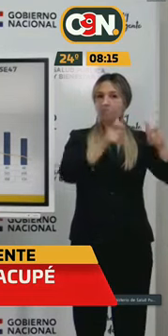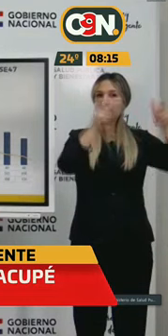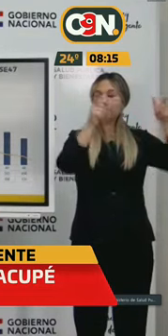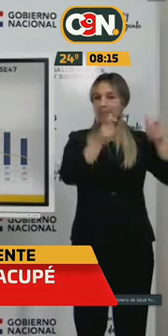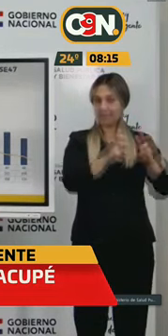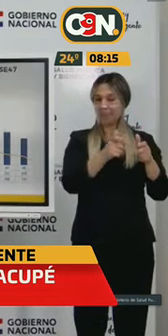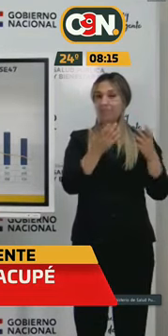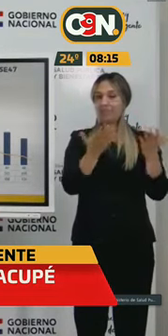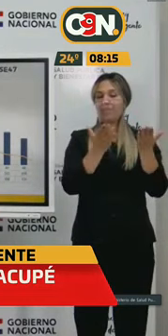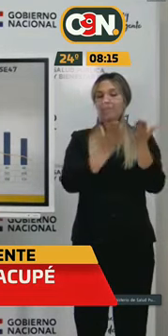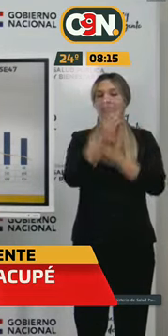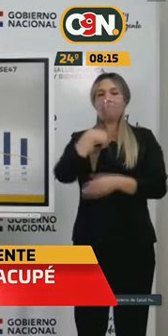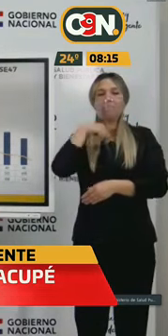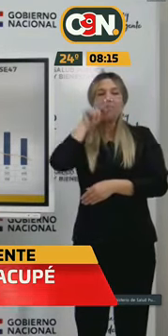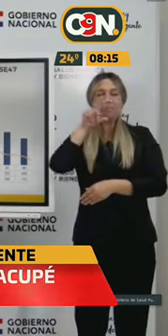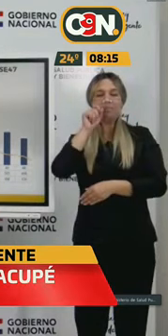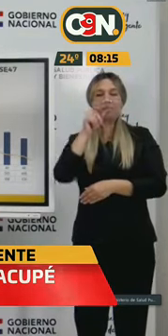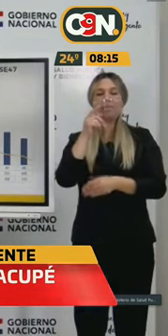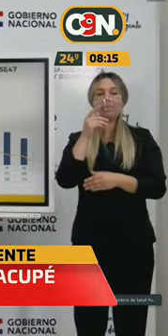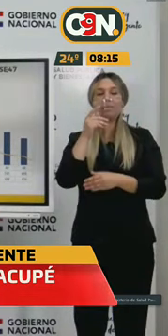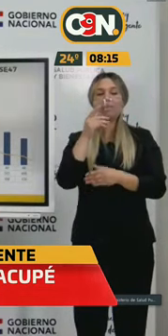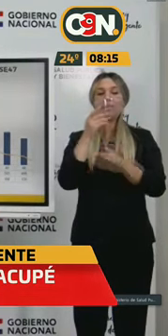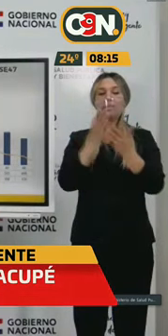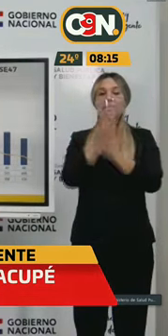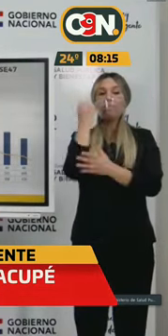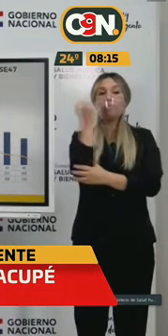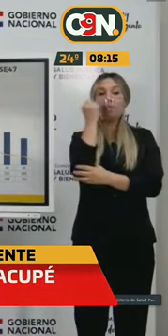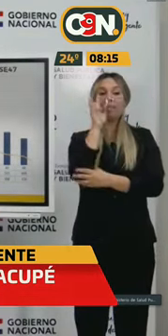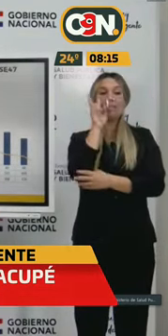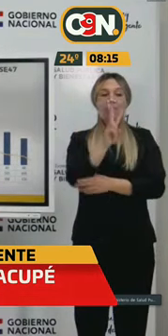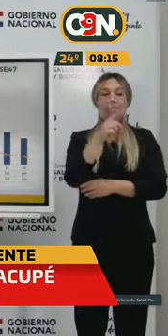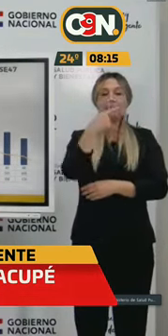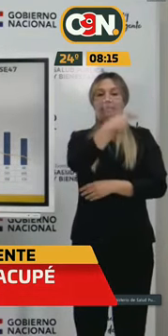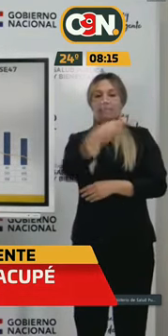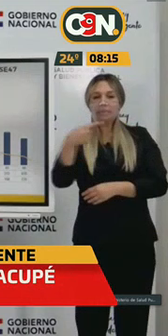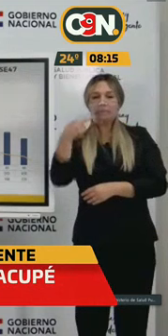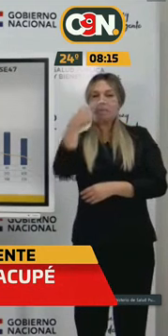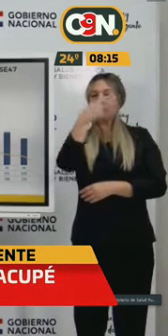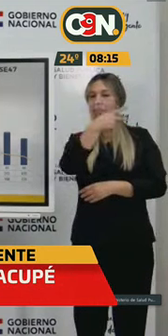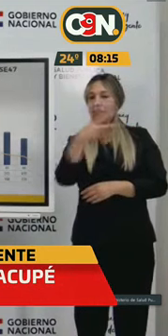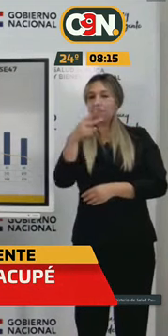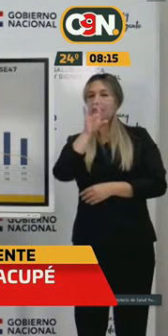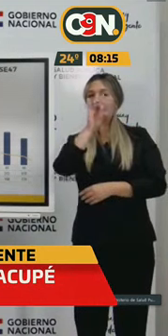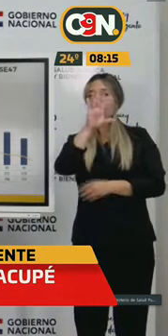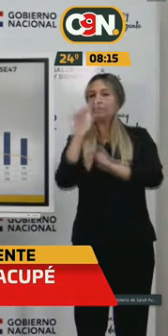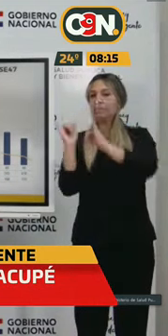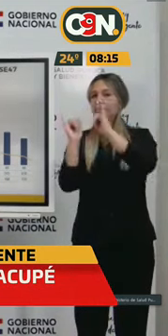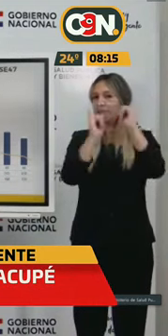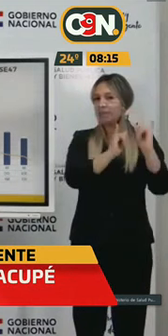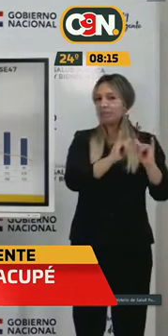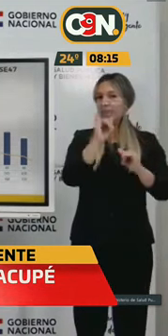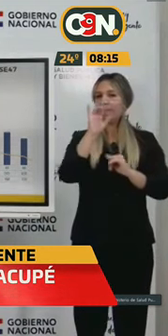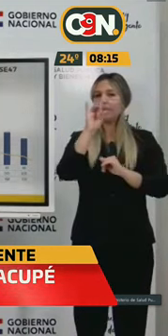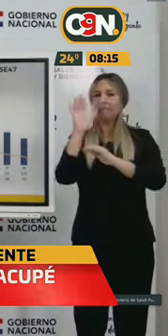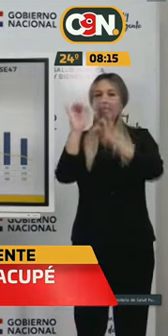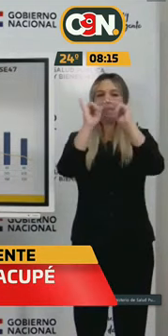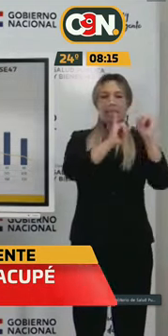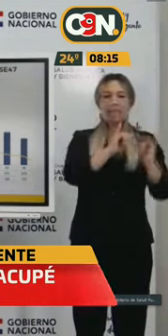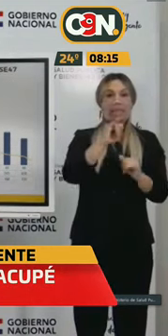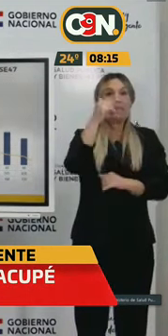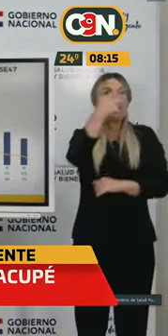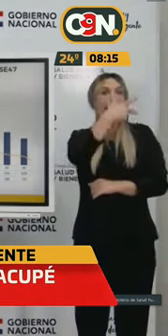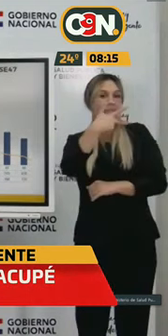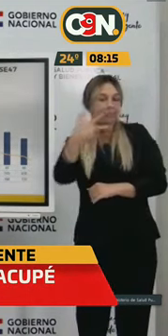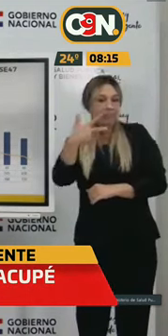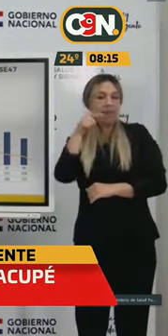explicamos siempre, hay que valorarlas un poquito semanal, quincenalmente, incluso el periodo de 3 semanas para poder